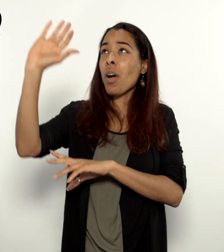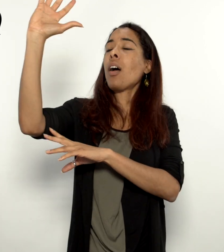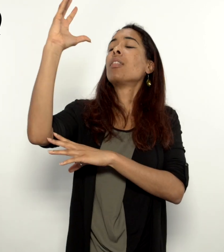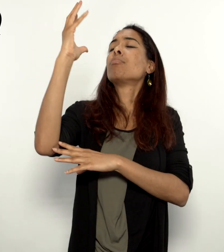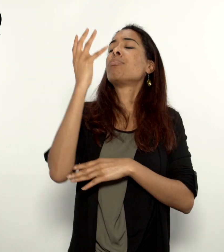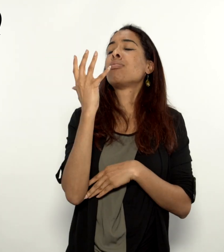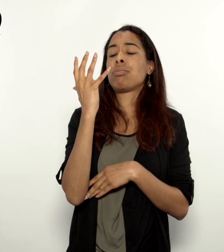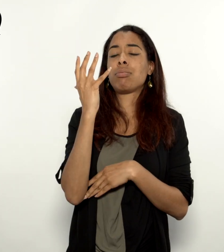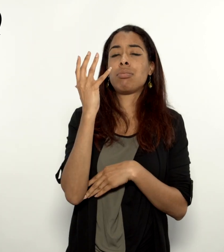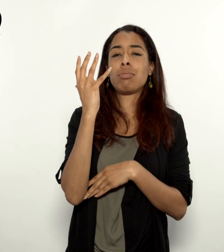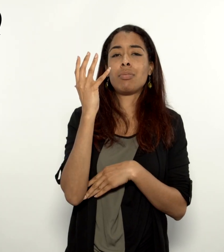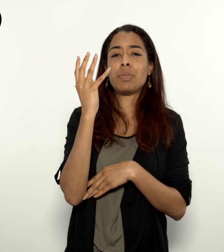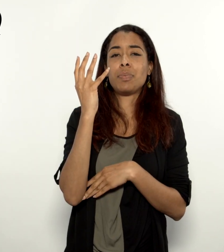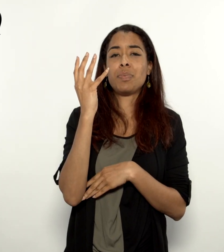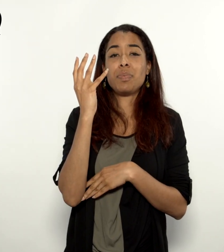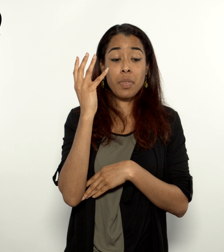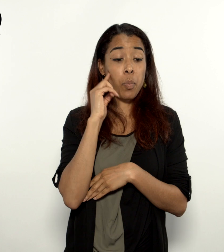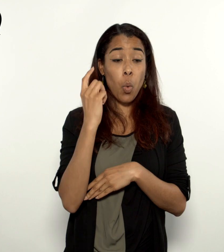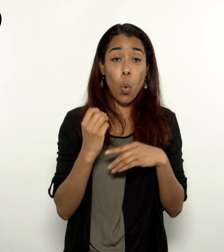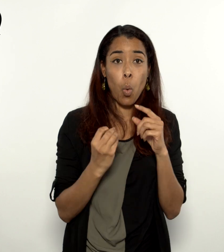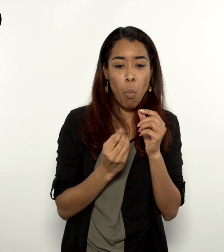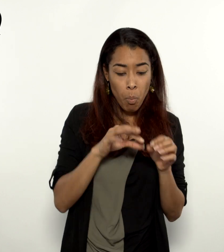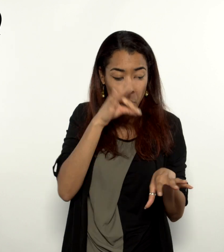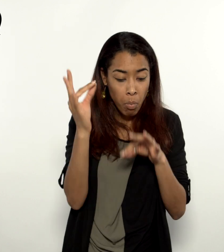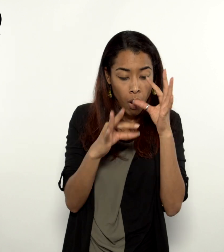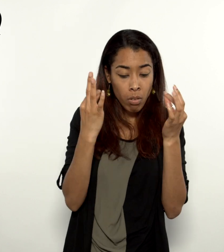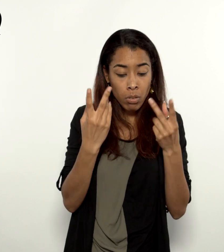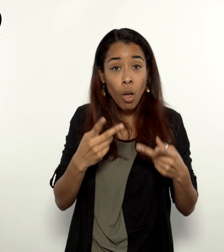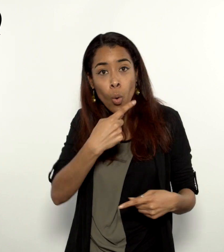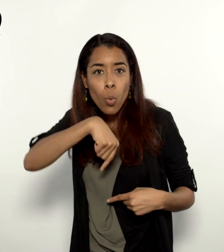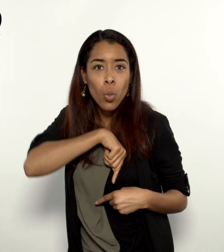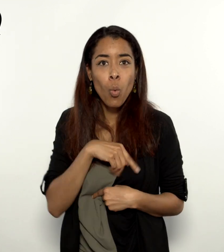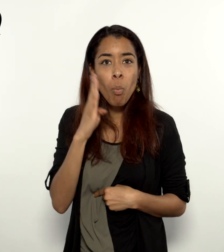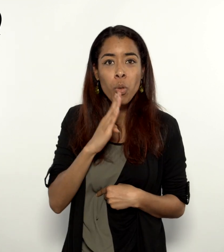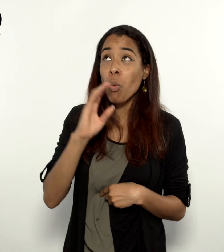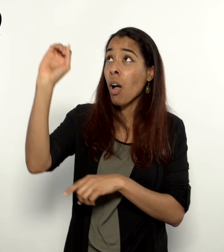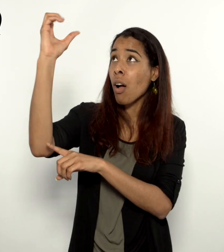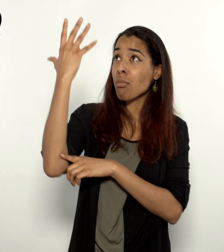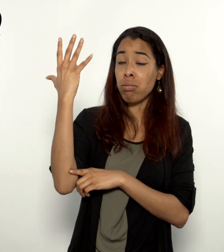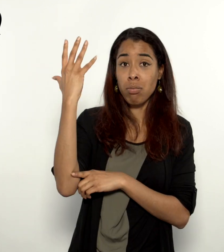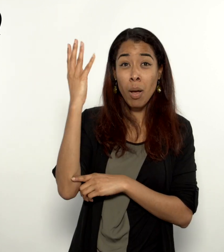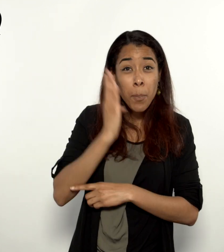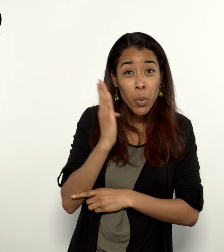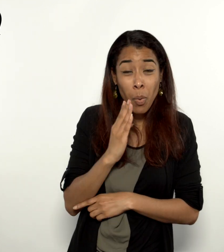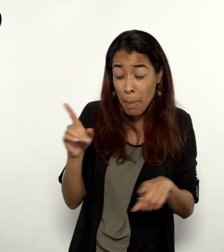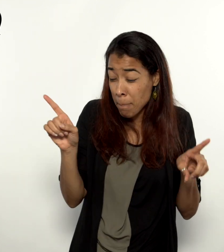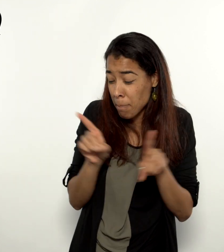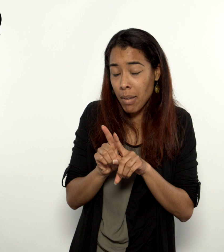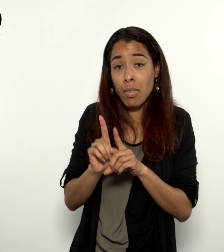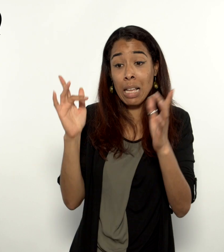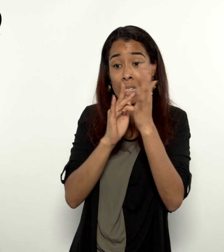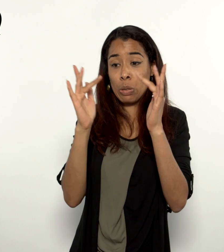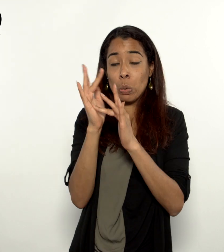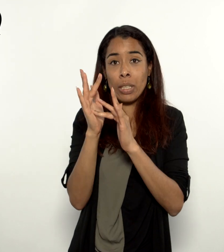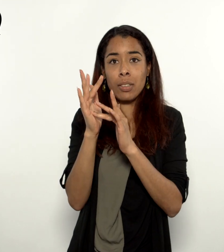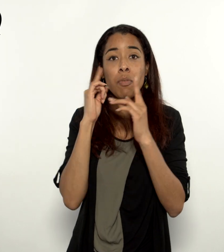vous. Tout comme la chaleur et la lumière du soleil est indispensable et vitale pour notre vie terrestre, de même la lumière du monde, Jésus-Christ,